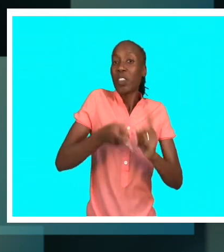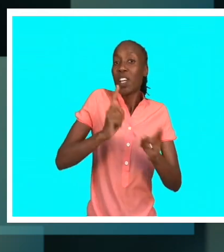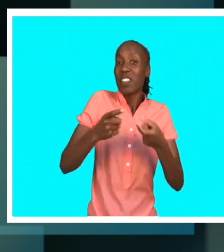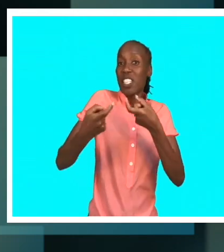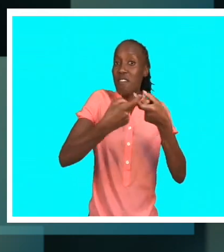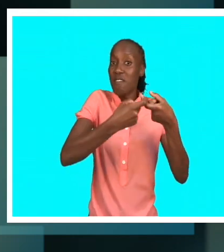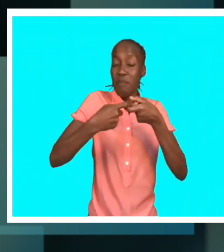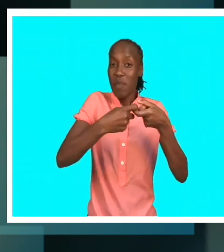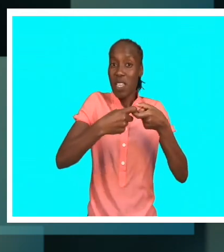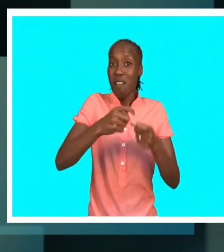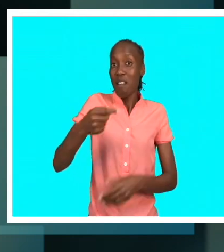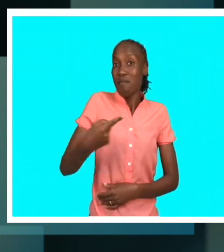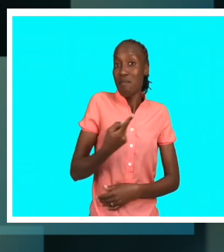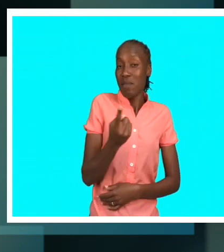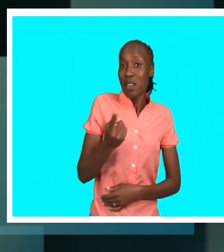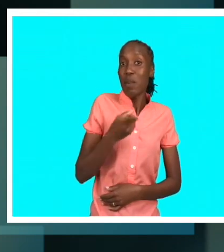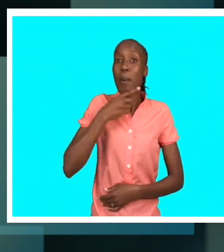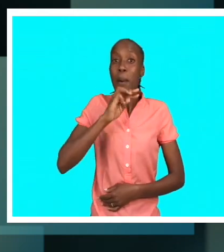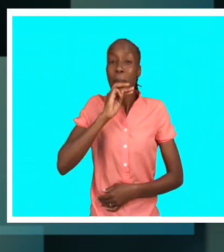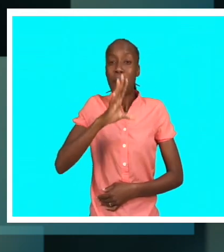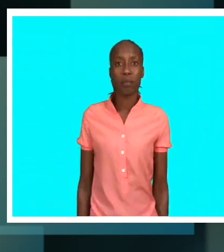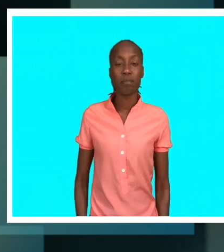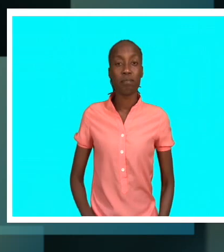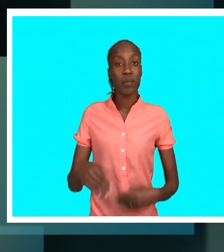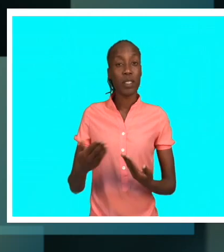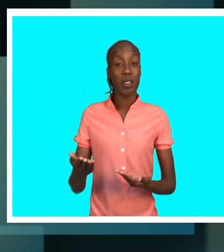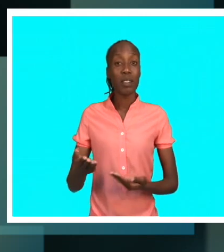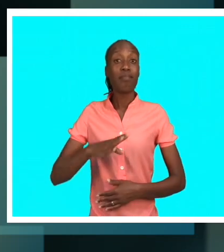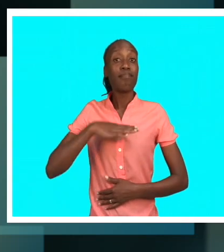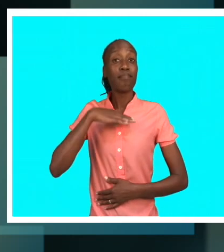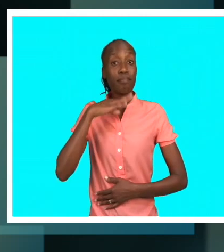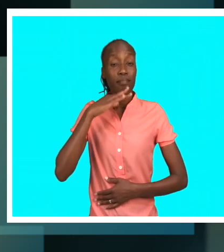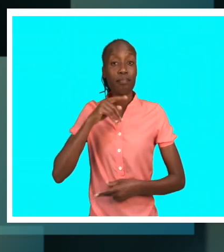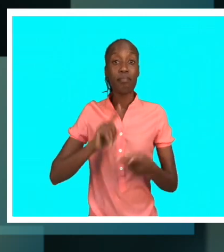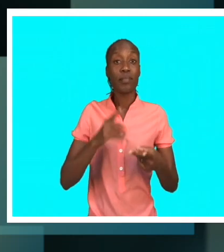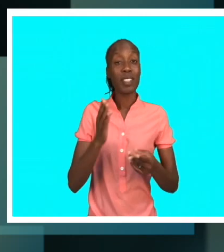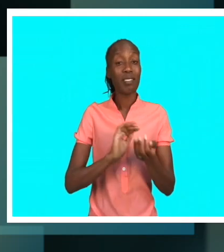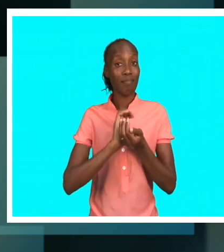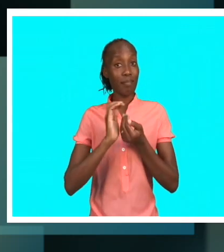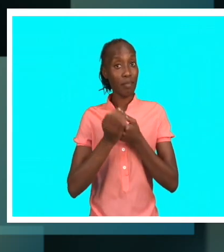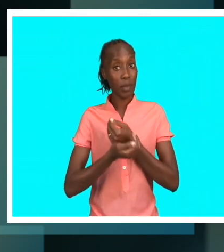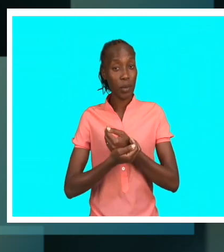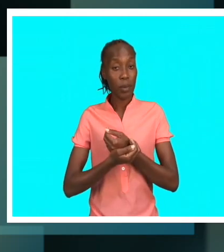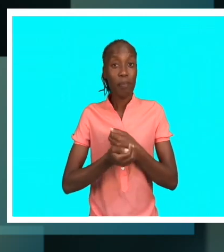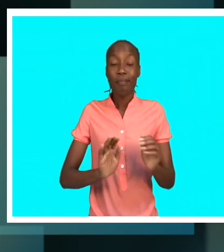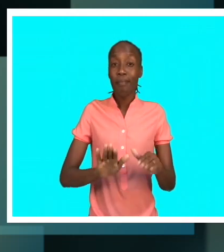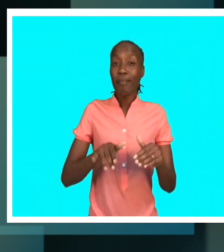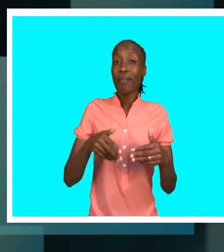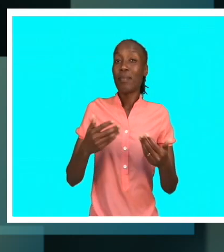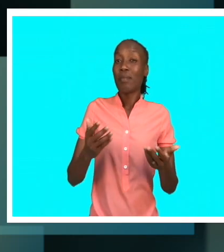descônjuge tem um deficiente. Que este mito, este tabu,